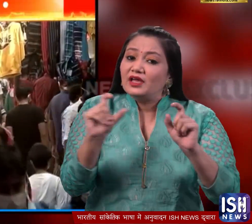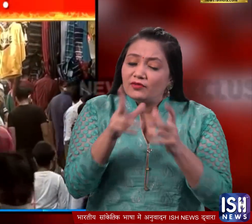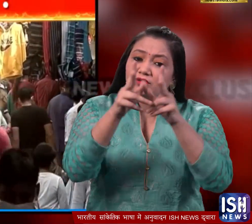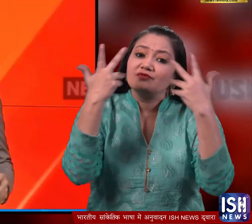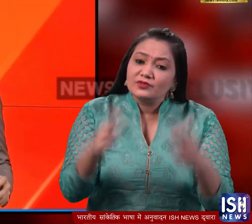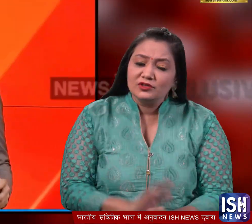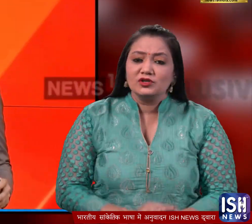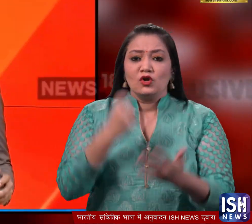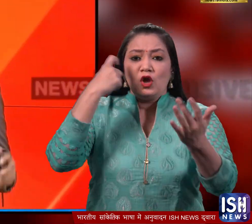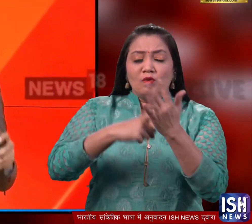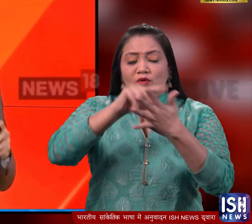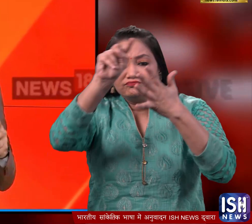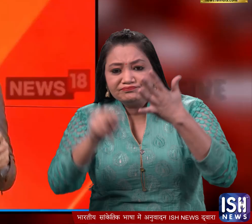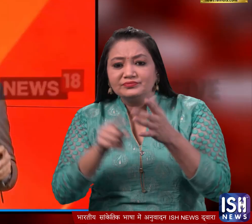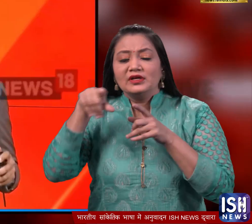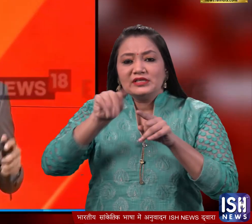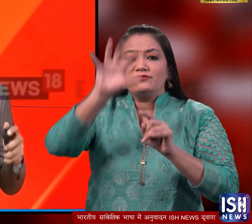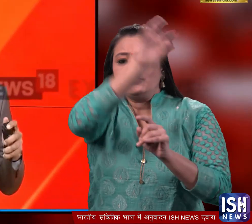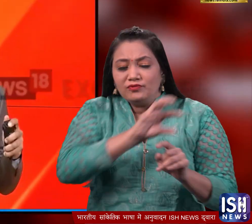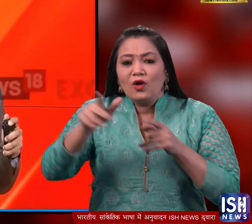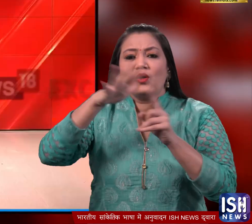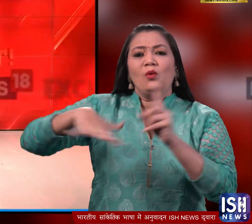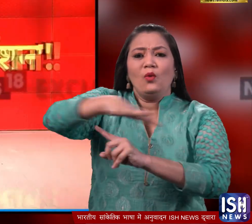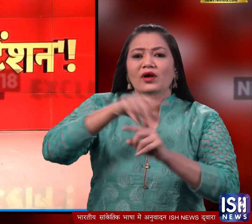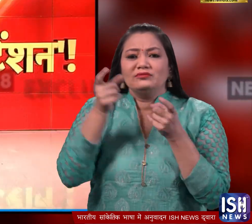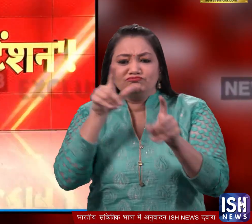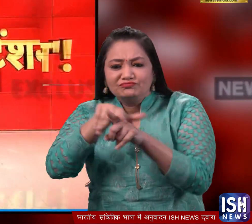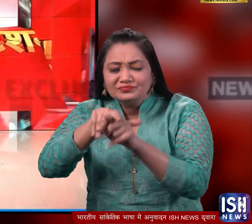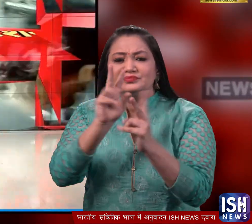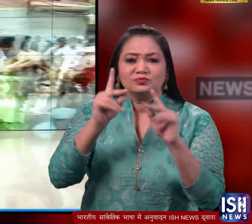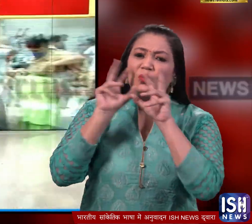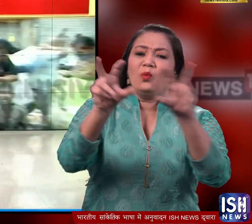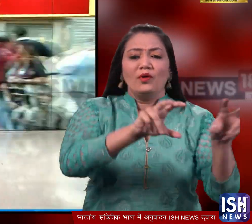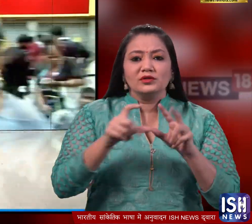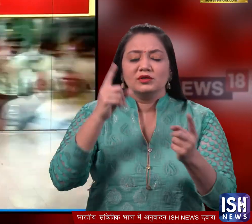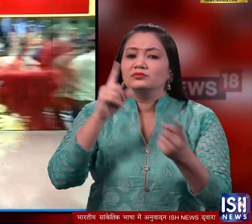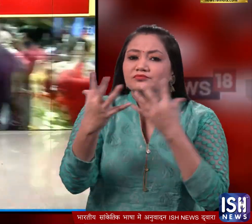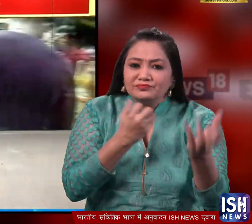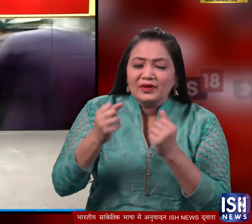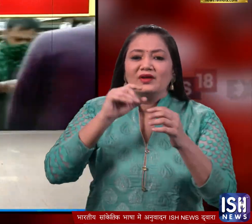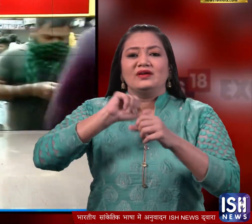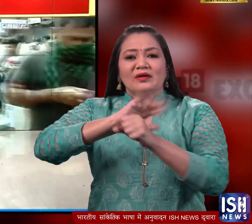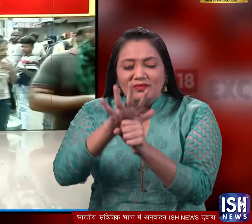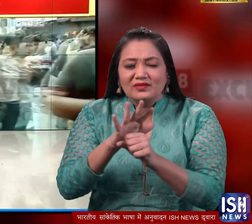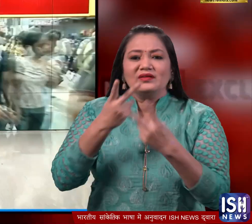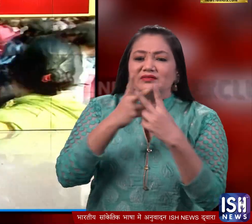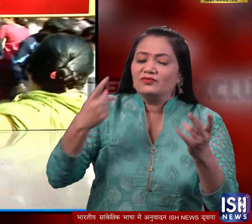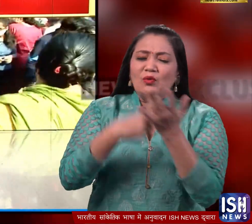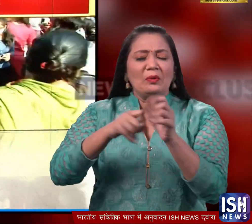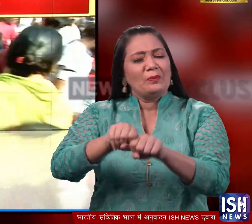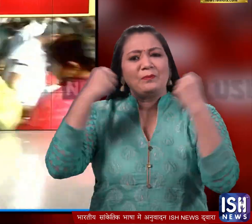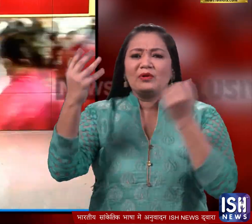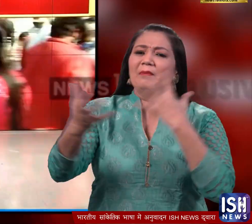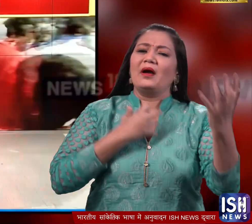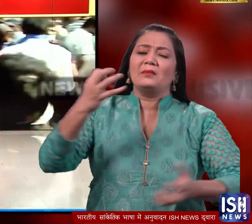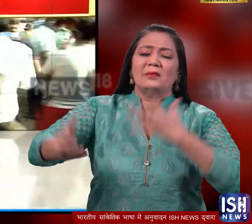चुकी है और निर्देश दिए थे कि स्थानीय प्रशासन बाजारों पर नजर रखे, लेकिन सरकार के अलर्ट और कोरोना के खतरे के बीच लोग जमकर